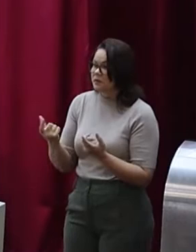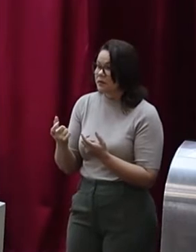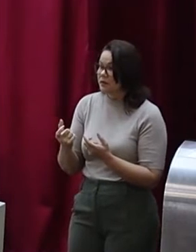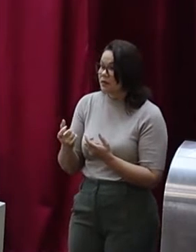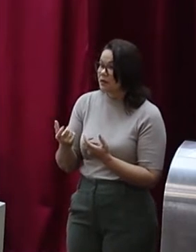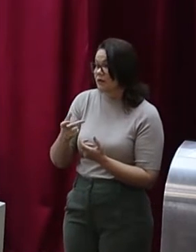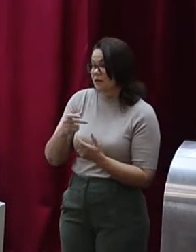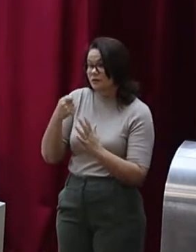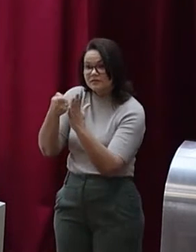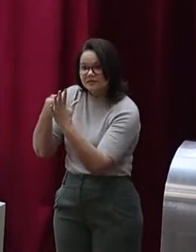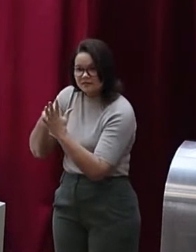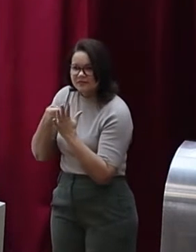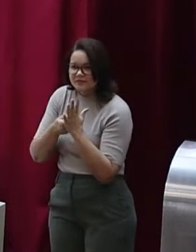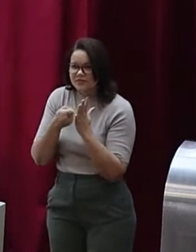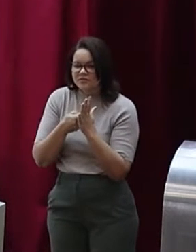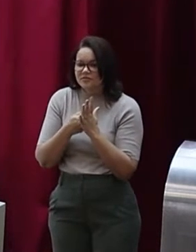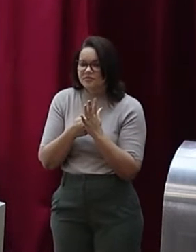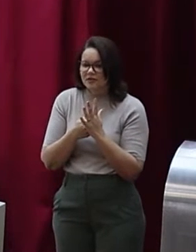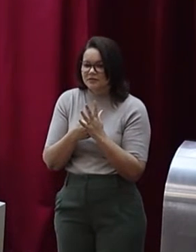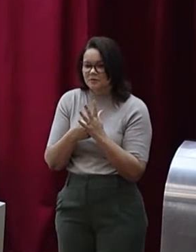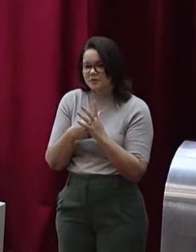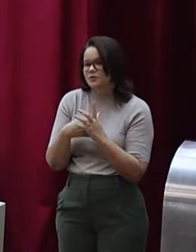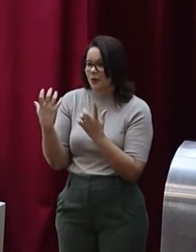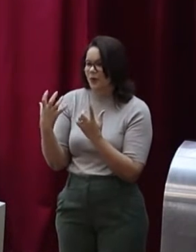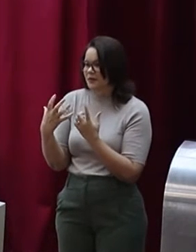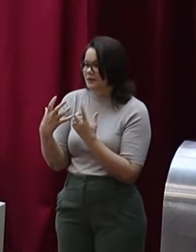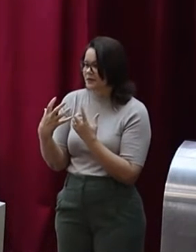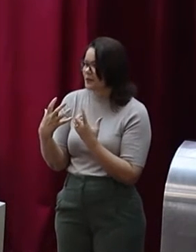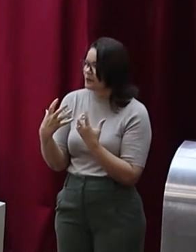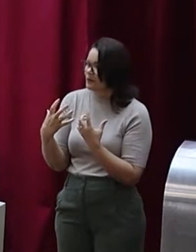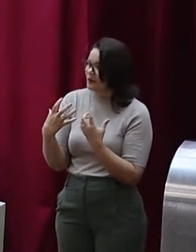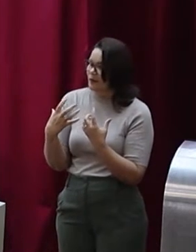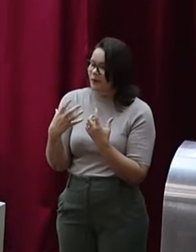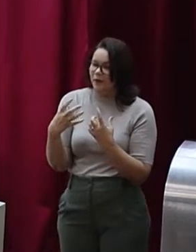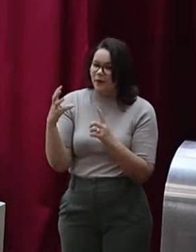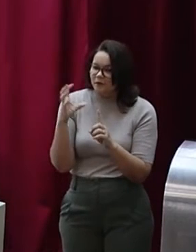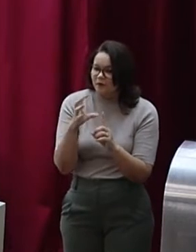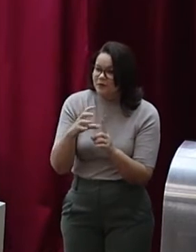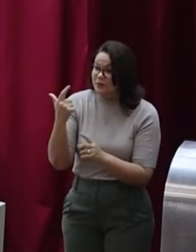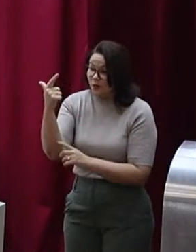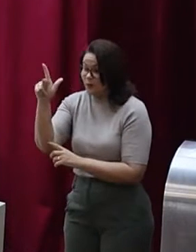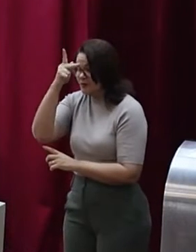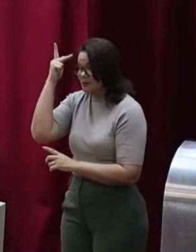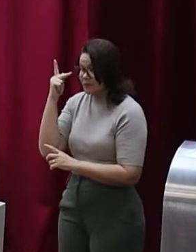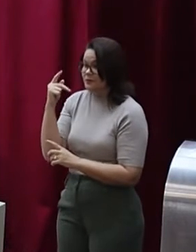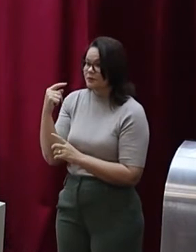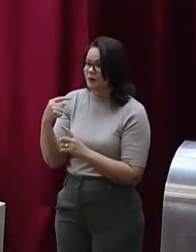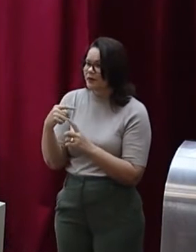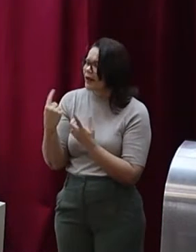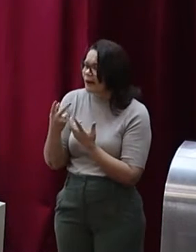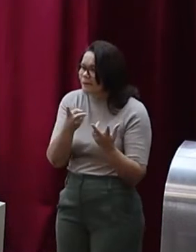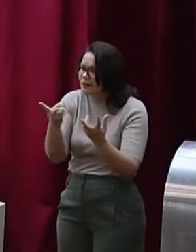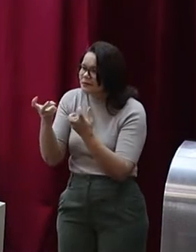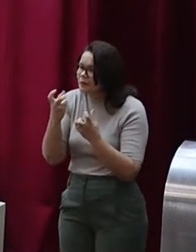desses ativistas, né? Eu encontrei com Cecília diversas vezes no Complexo do Alemão, e aí ela percebeu que aquilo poderia ser levado para